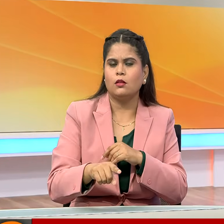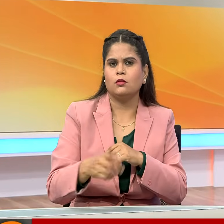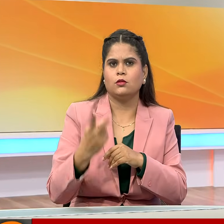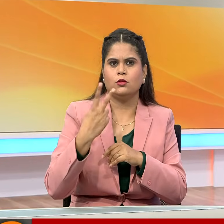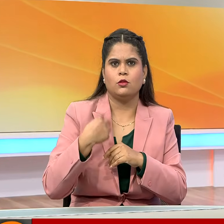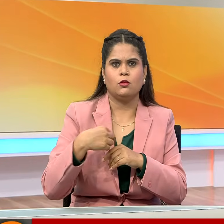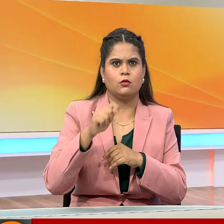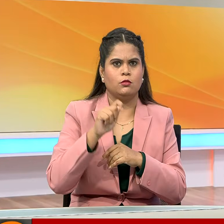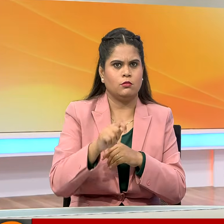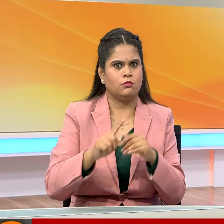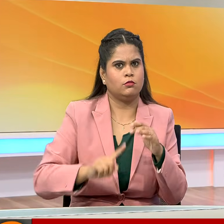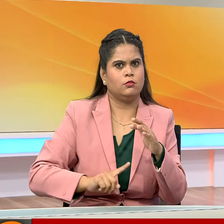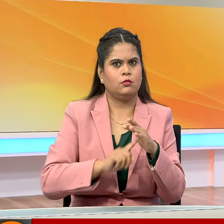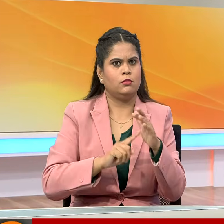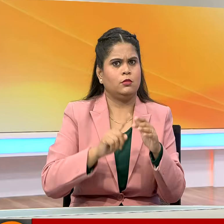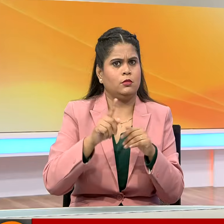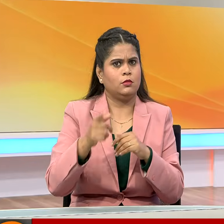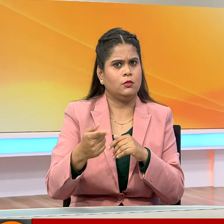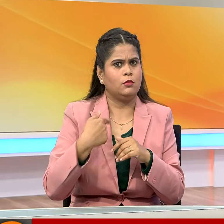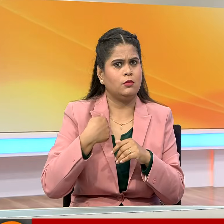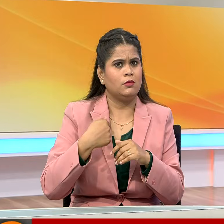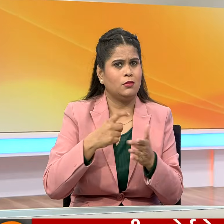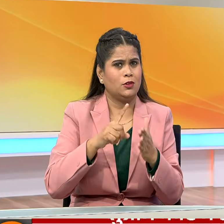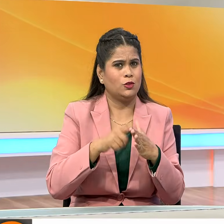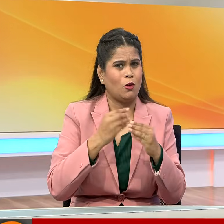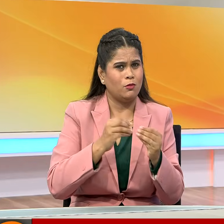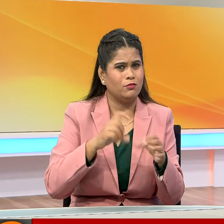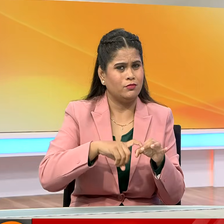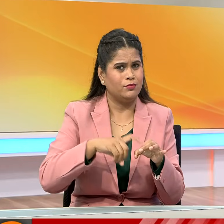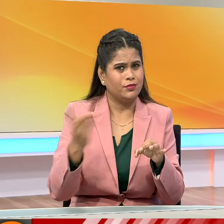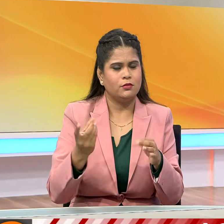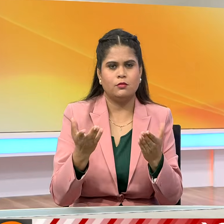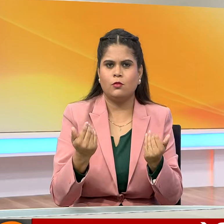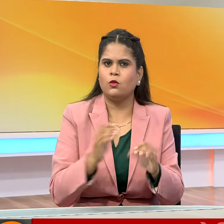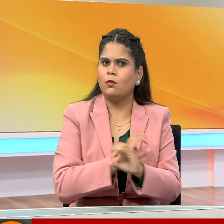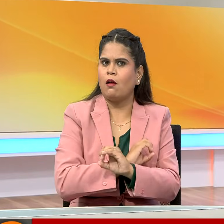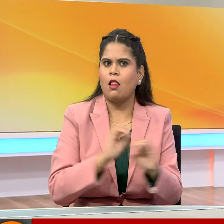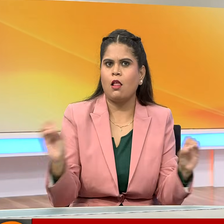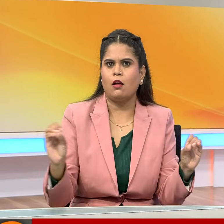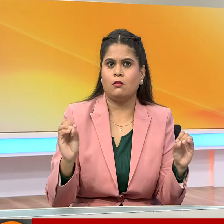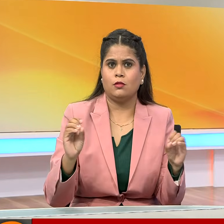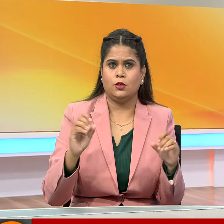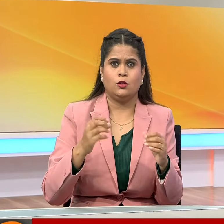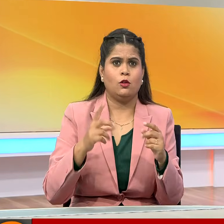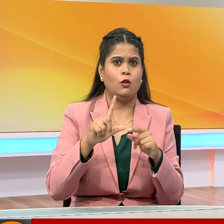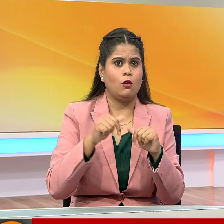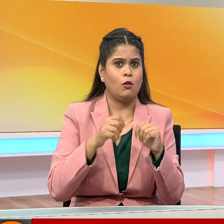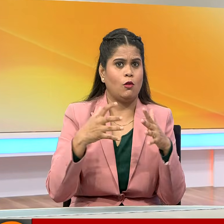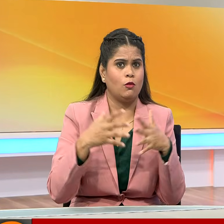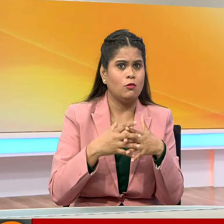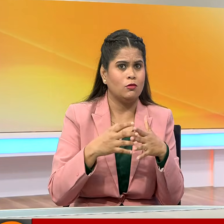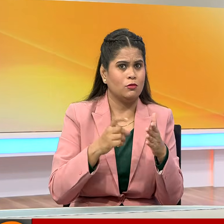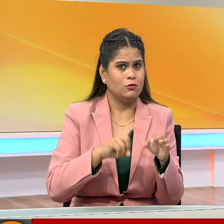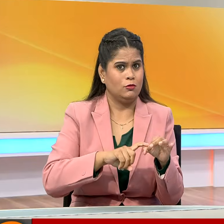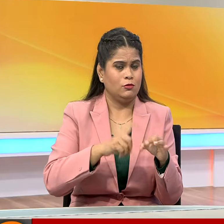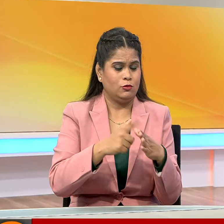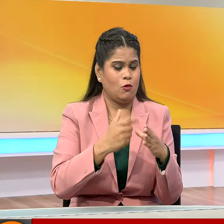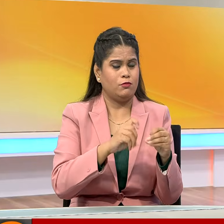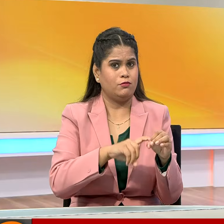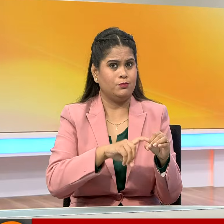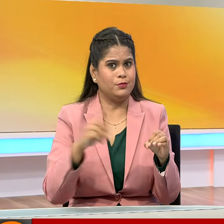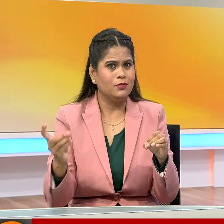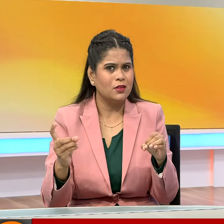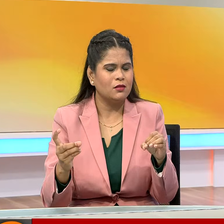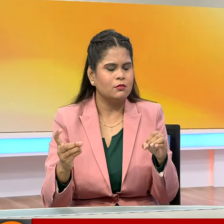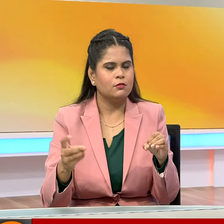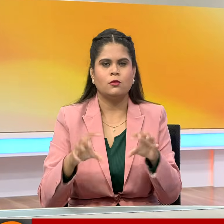नैसर्गिक न्याय के तहत इन्हें नहीं हटाया जा सकता। कानून की उचित प्रक्रिया बिना अपनाए इन्हें हटाया गया है, जो संवैधानिक रूप